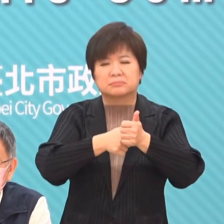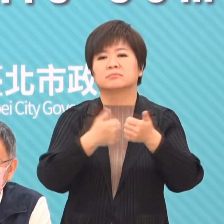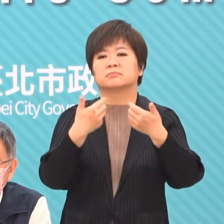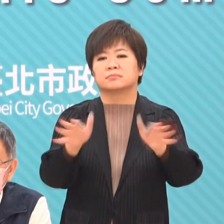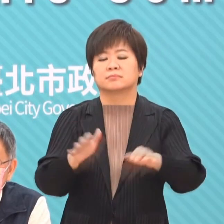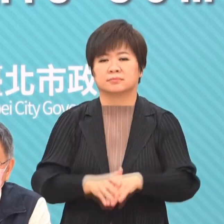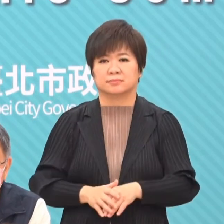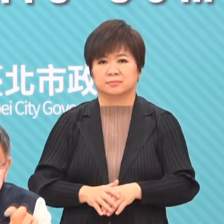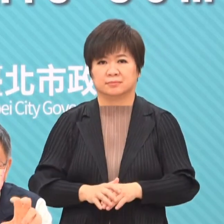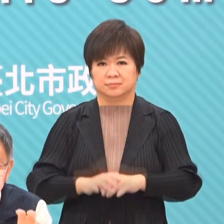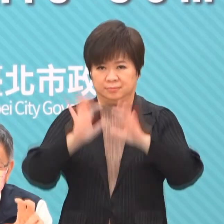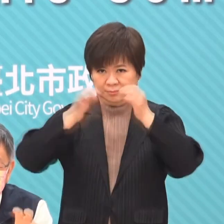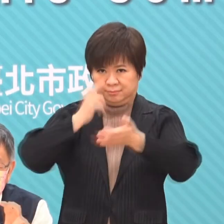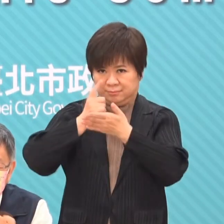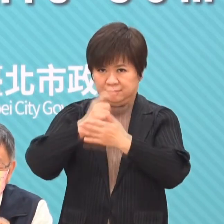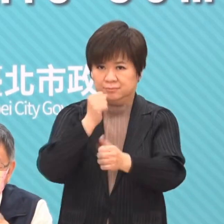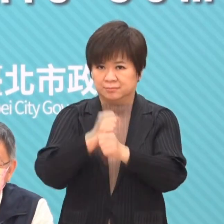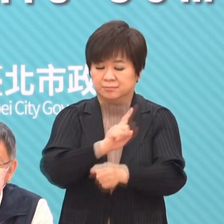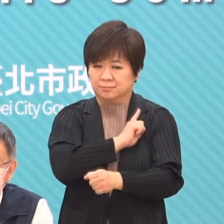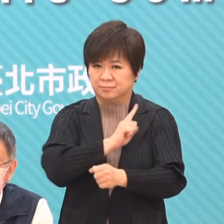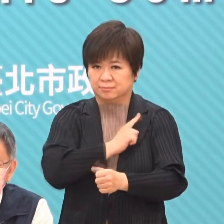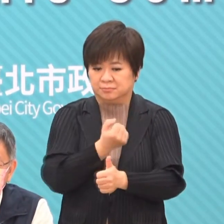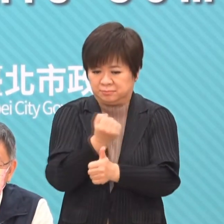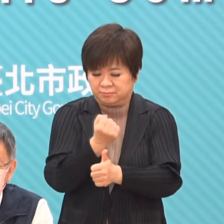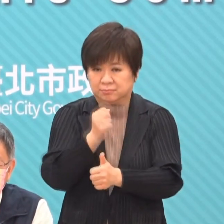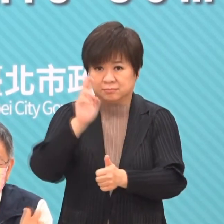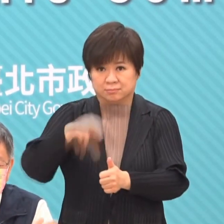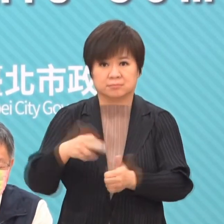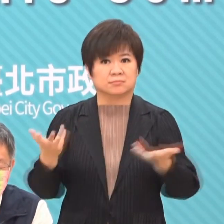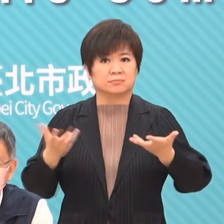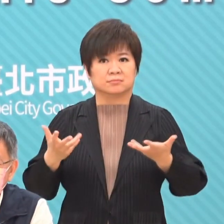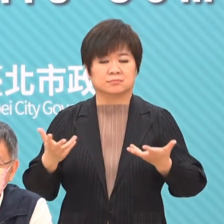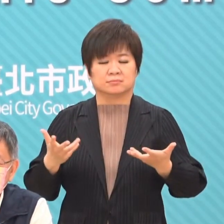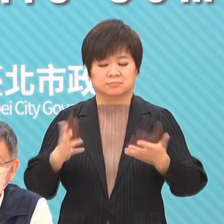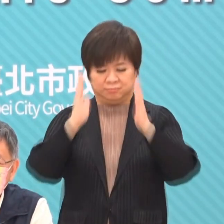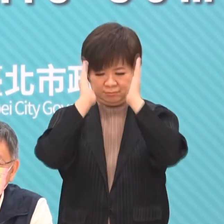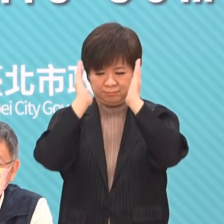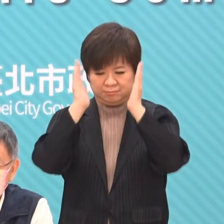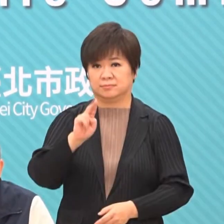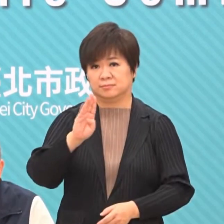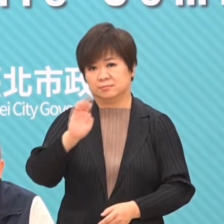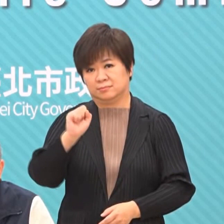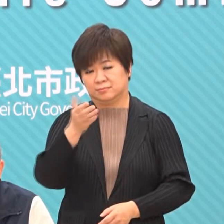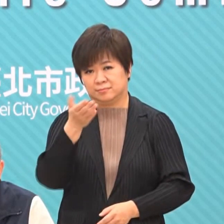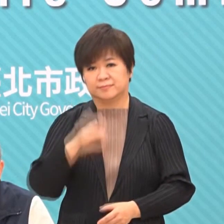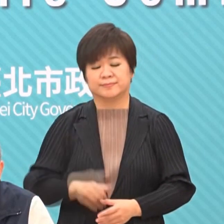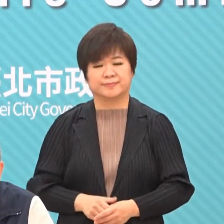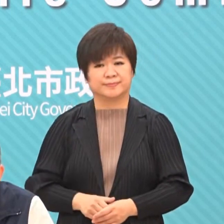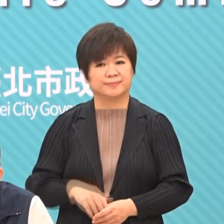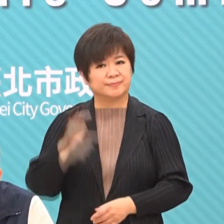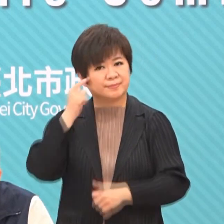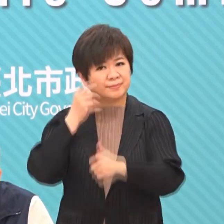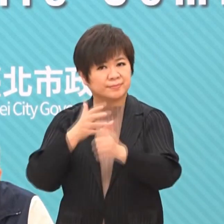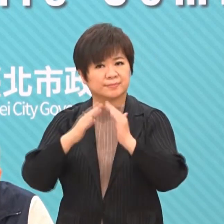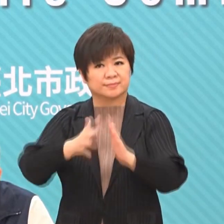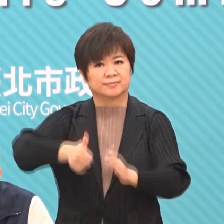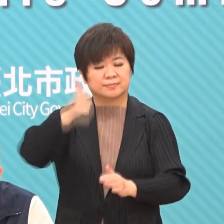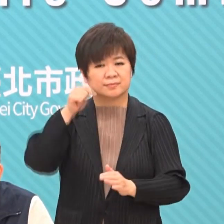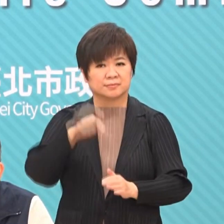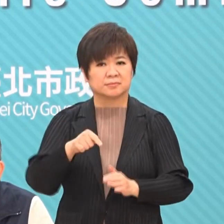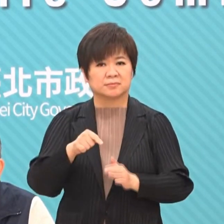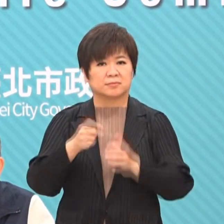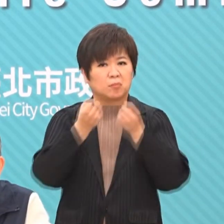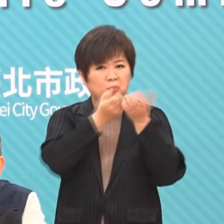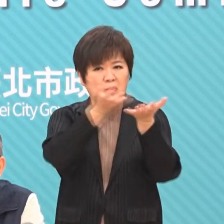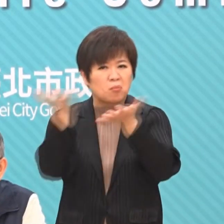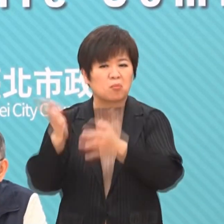的事情嘛，做我自己能够控制的事情，啊，不要老是想东想西的。 市长想请问一下，因为这个消息出来，他说